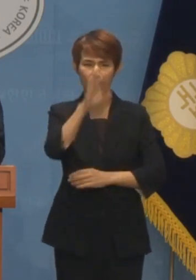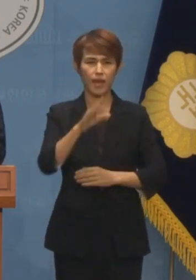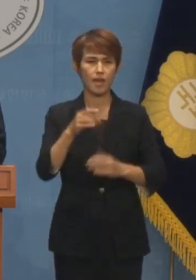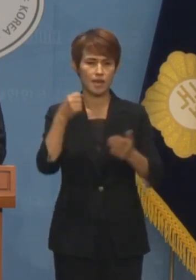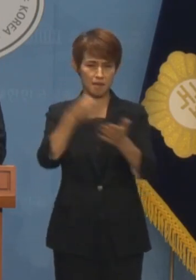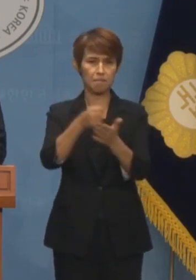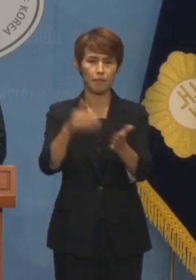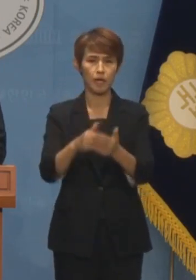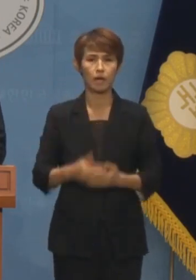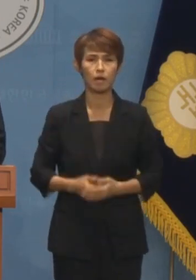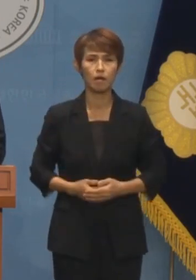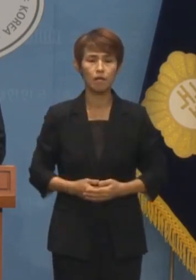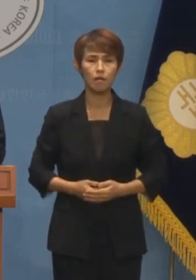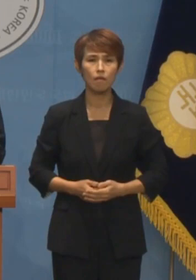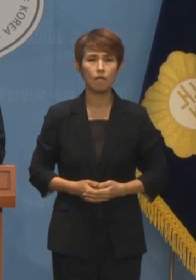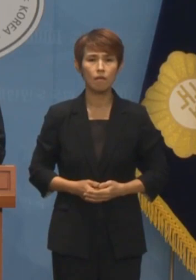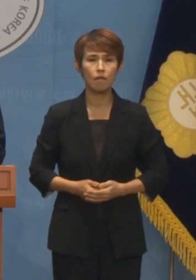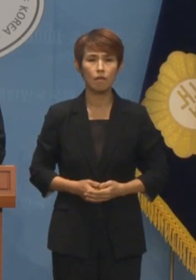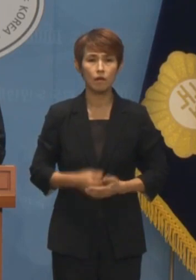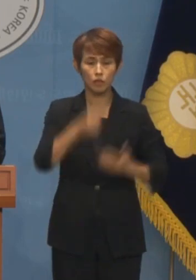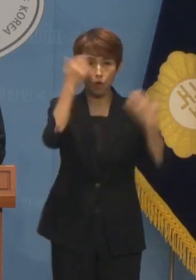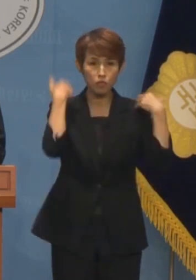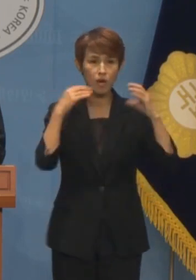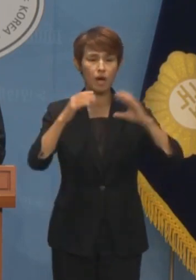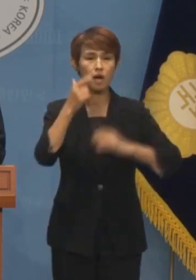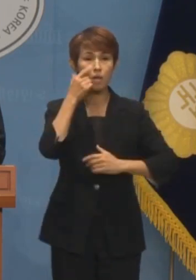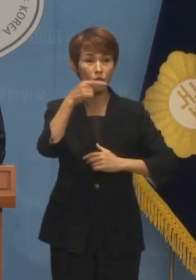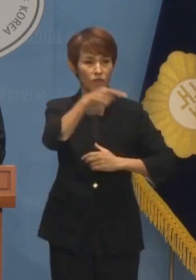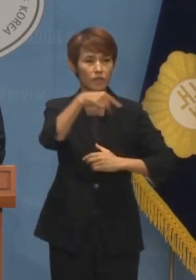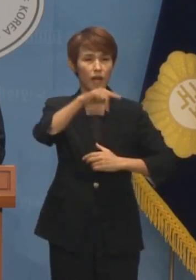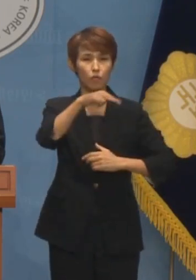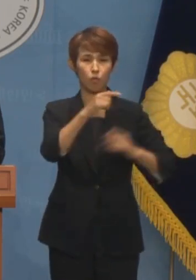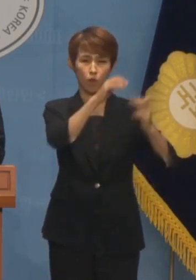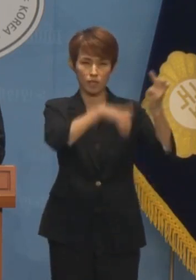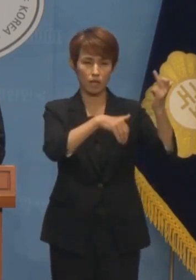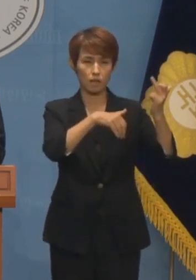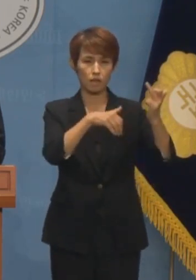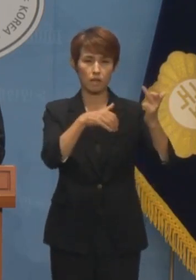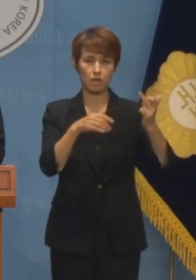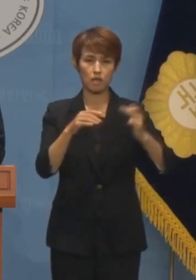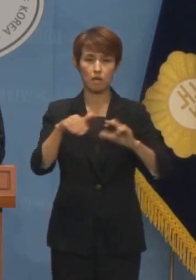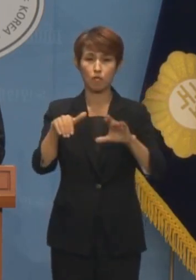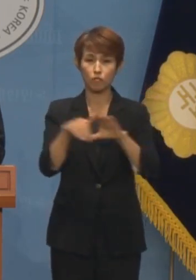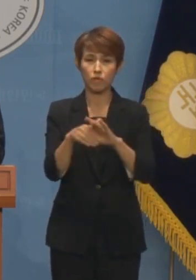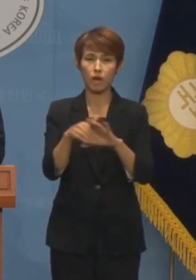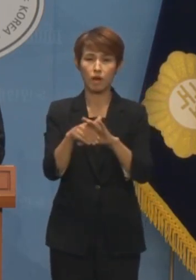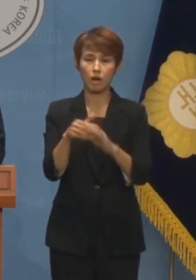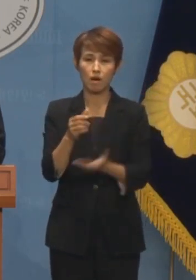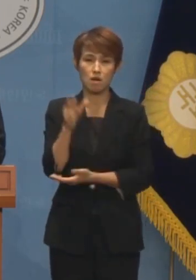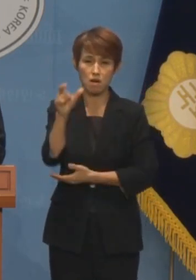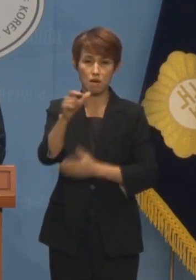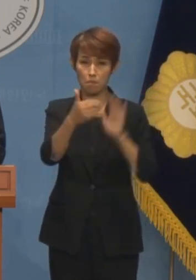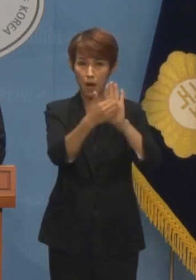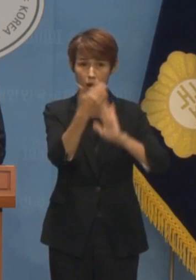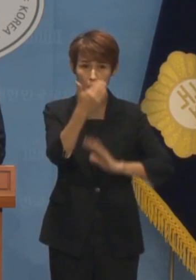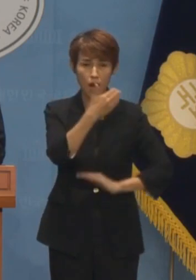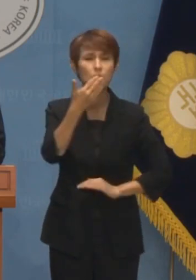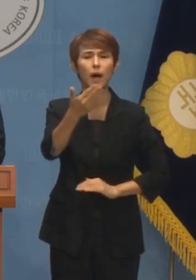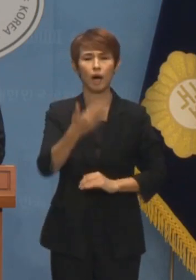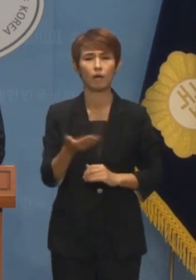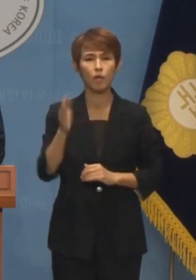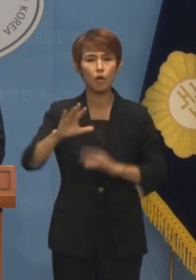대한민국 정부가 일본의 사도강산 세계유산 등재를 막을 수 있는 명분은 충분했지만 국민의